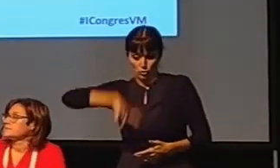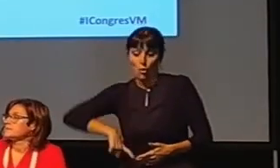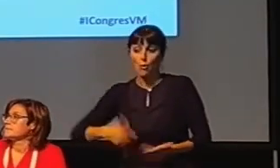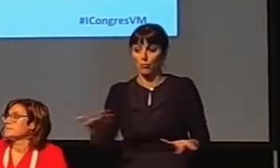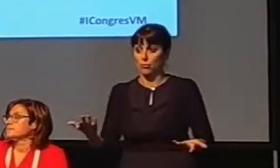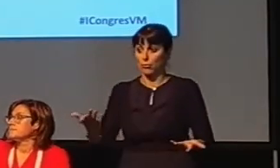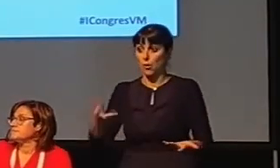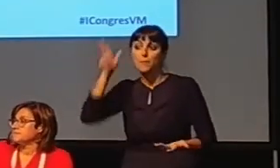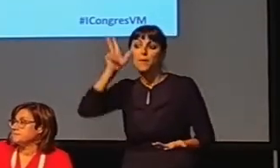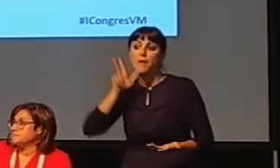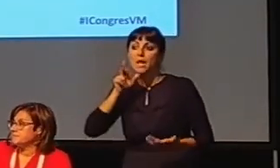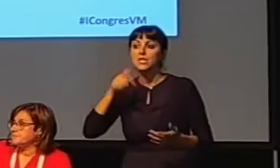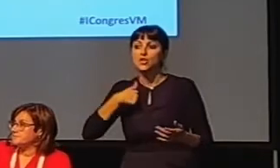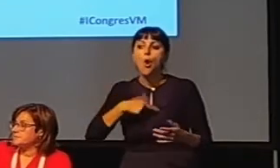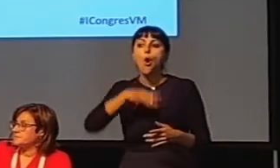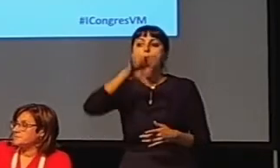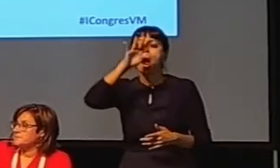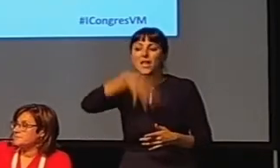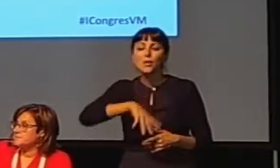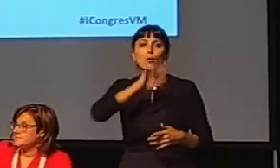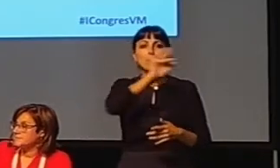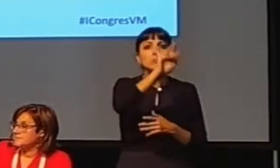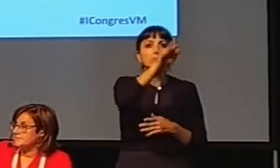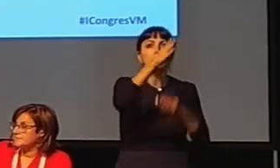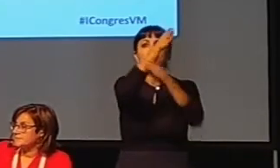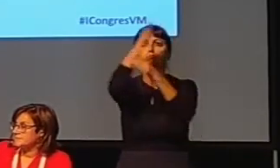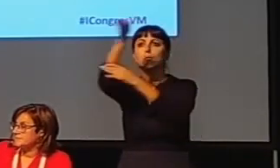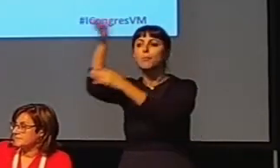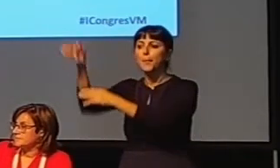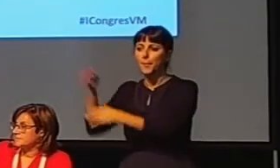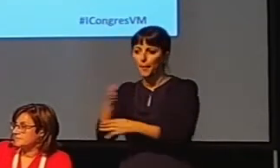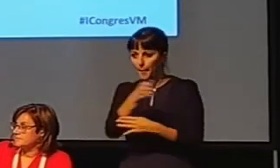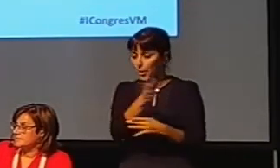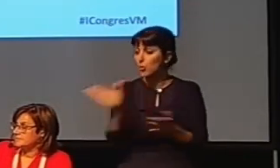el privilegi d'estar recorrent tota Catalunya, sí?